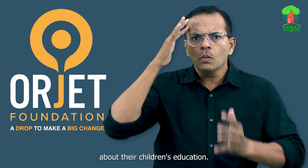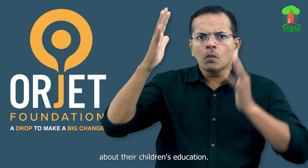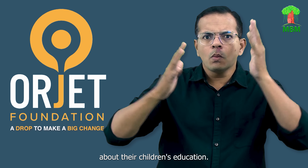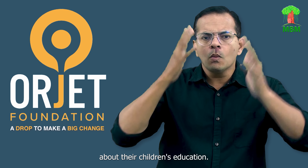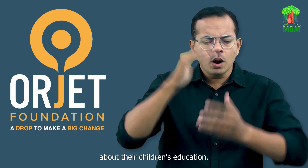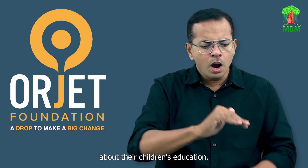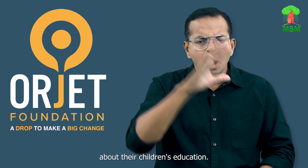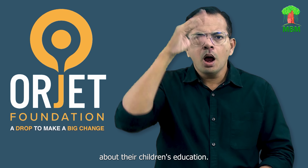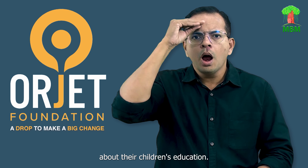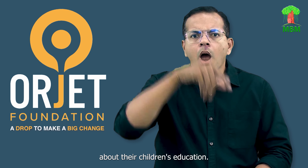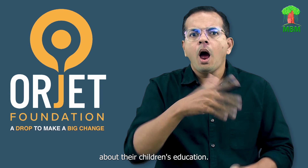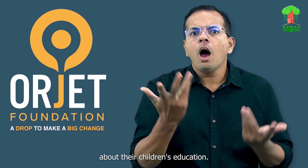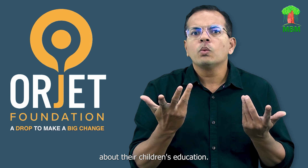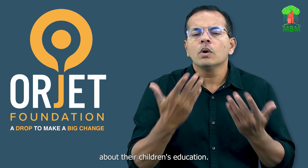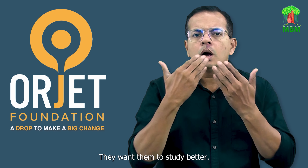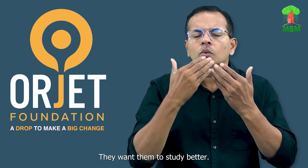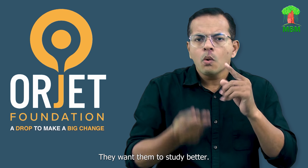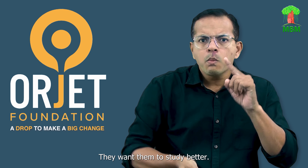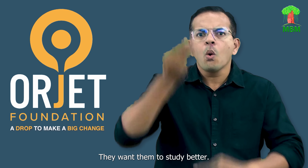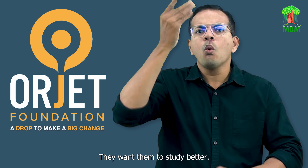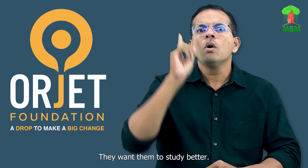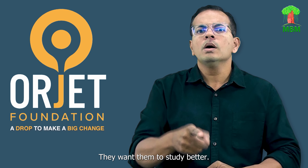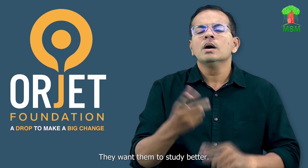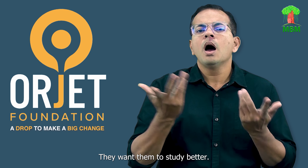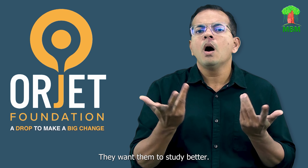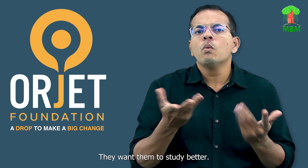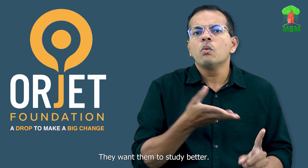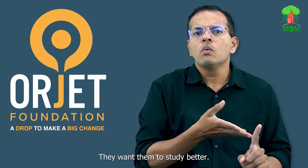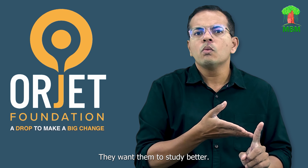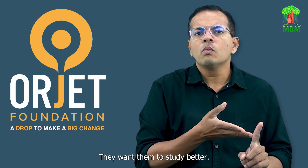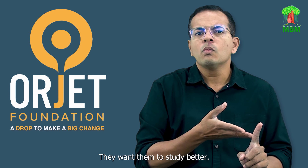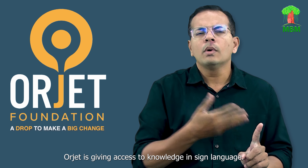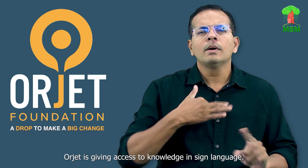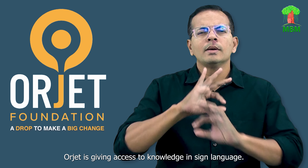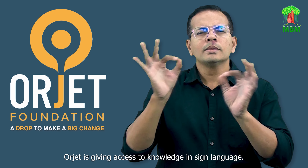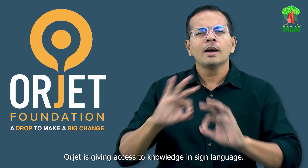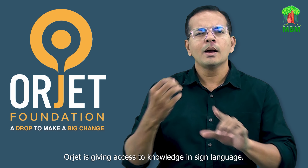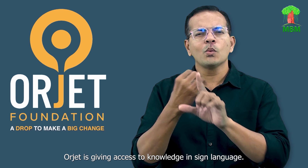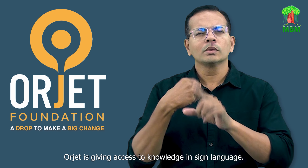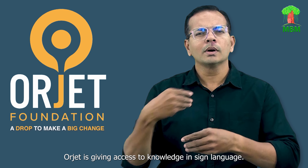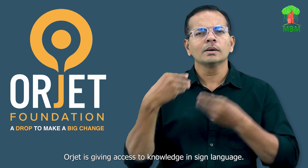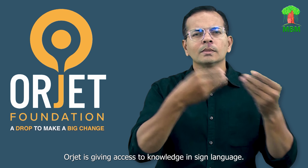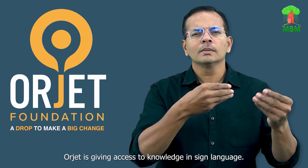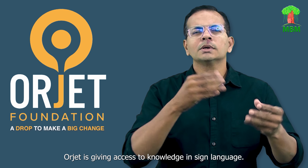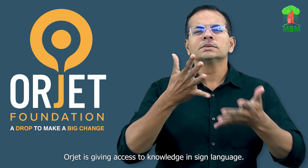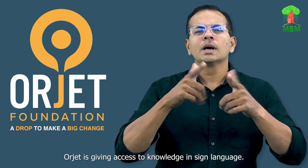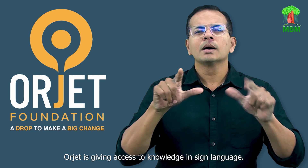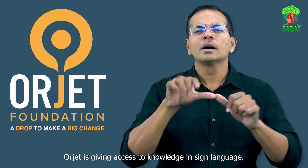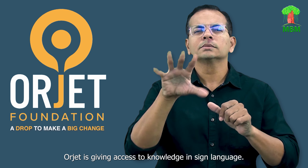नॉले के पढ़ाई के बारे में, वो चाहते हैं कि वो ठीक से पढ़े और सीखे, और जेट ऐसे लोगों को साइन लाइंग्विज में विडियो दे रहा